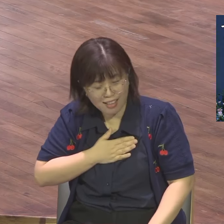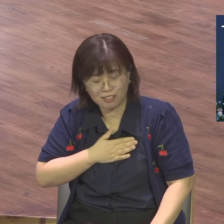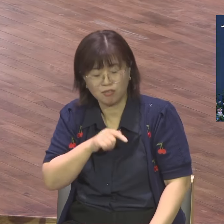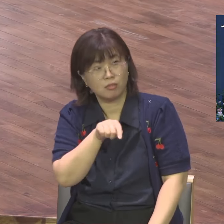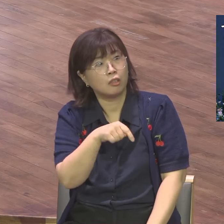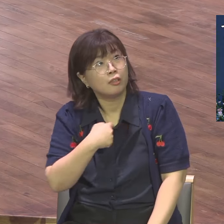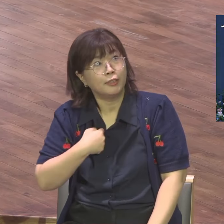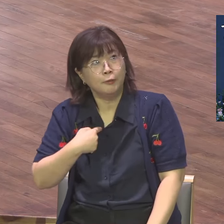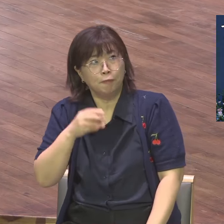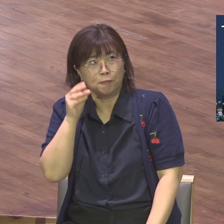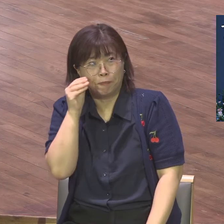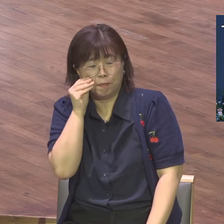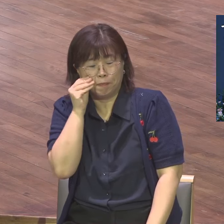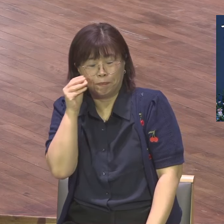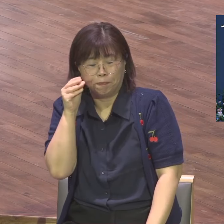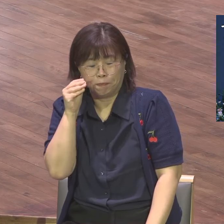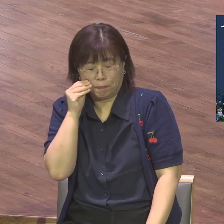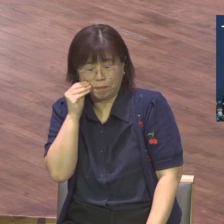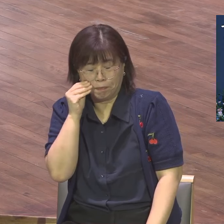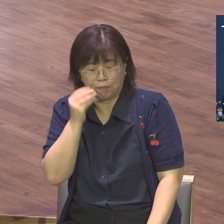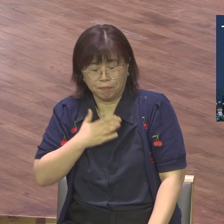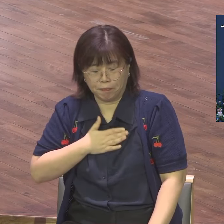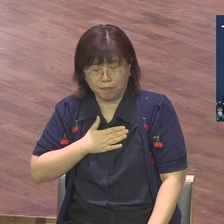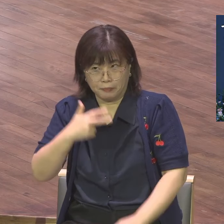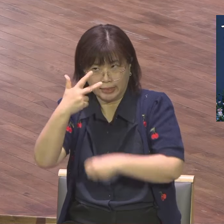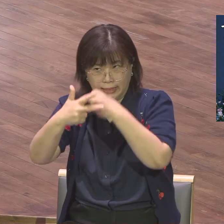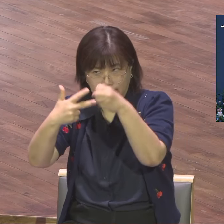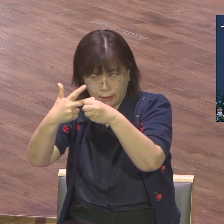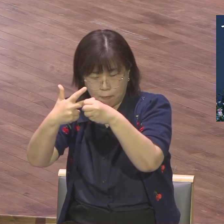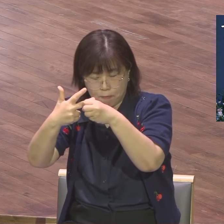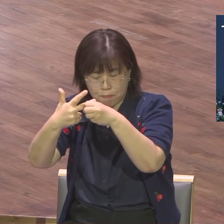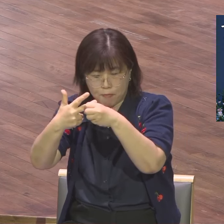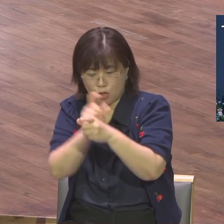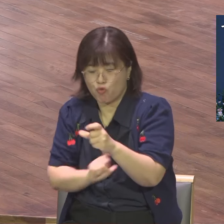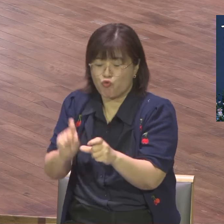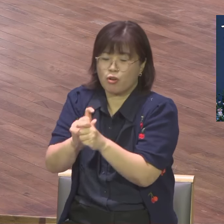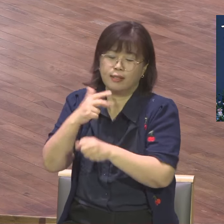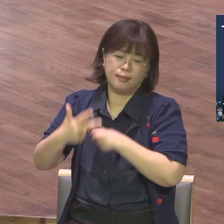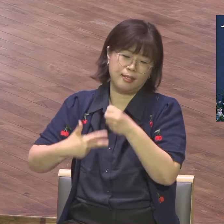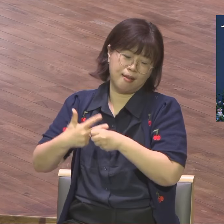토탈 14년을 대단한 사랑이지요.